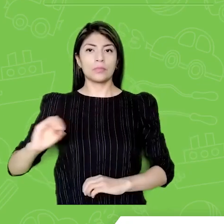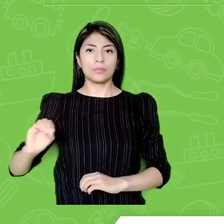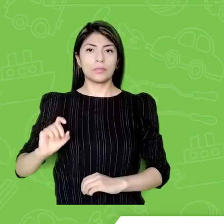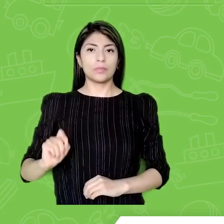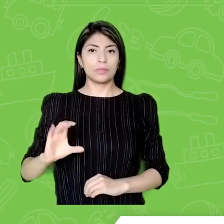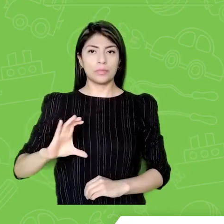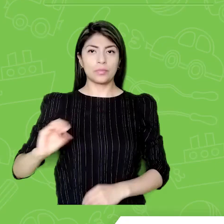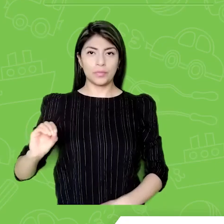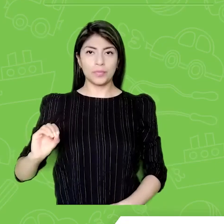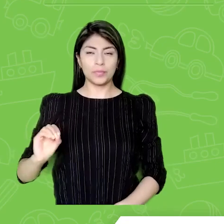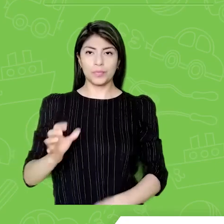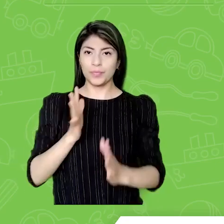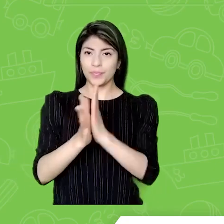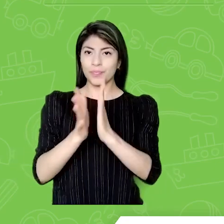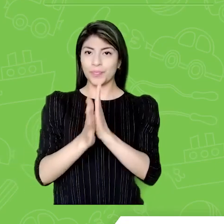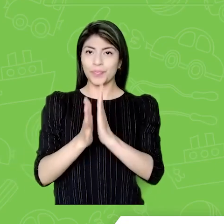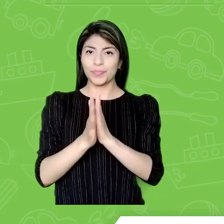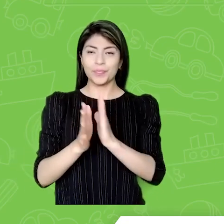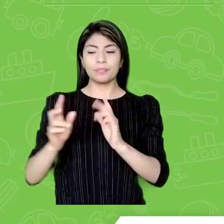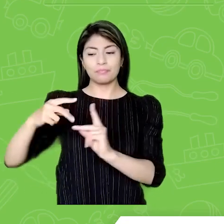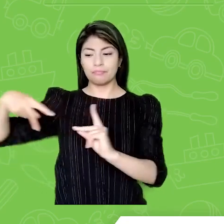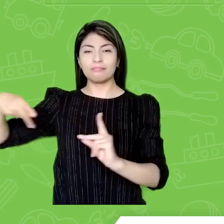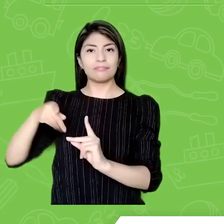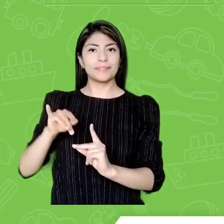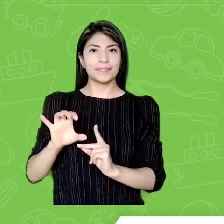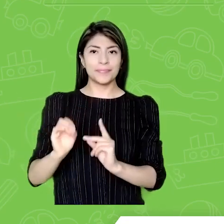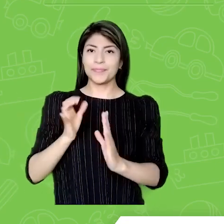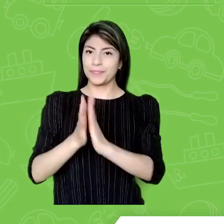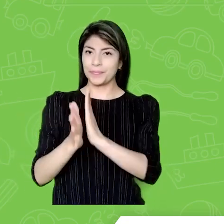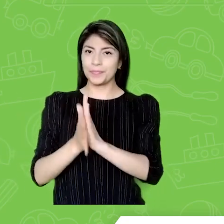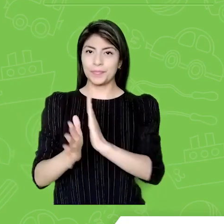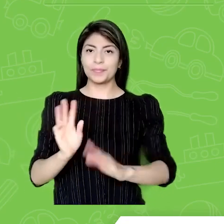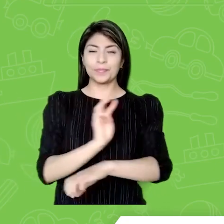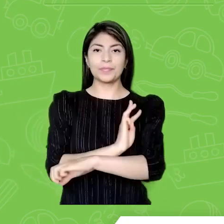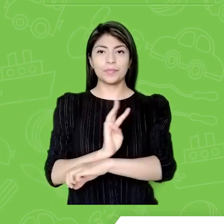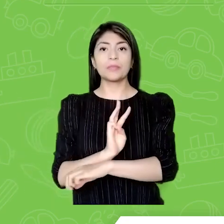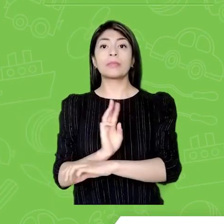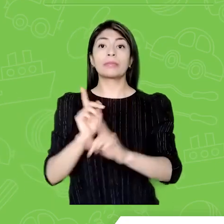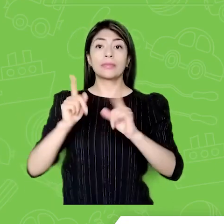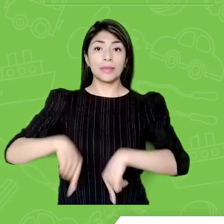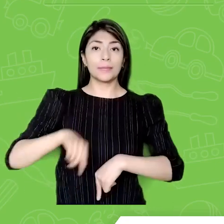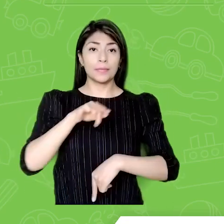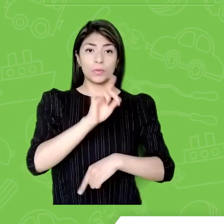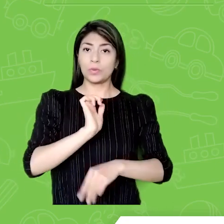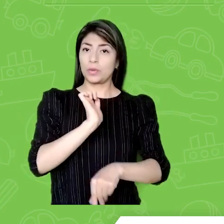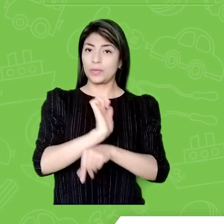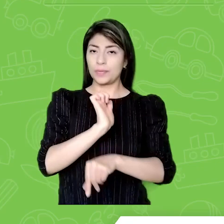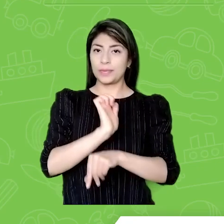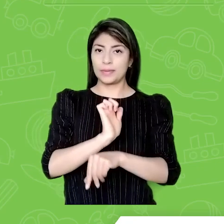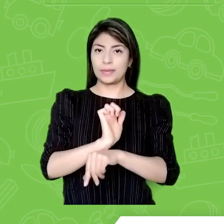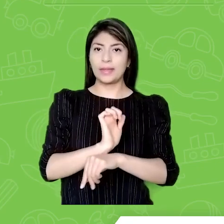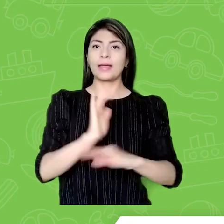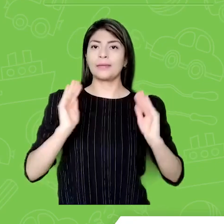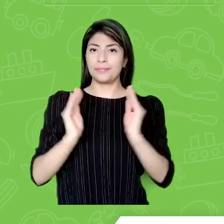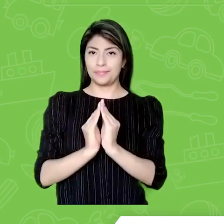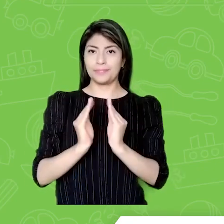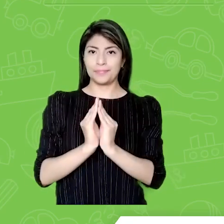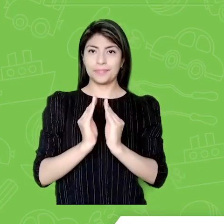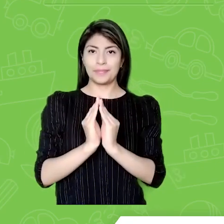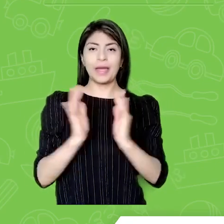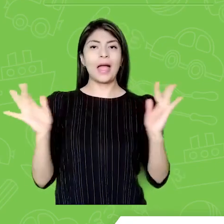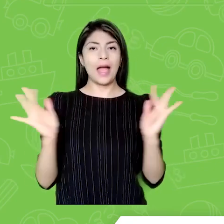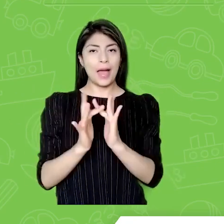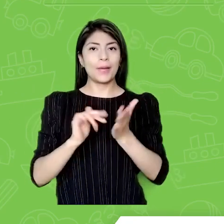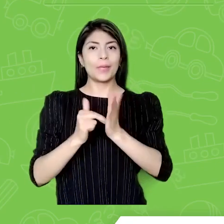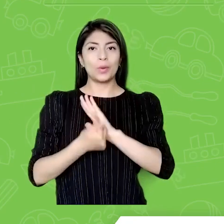www.cnsc.gov.co, enlace SIMO, en el sitio web de la entidad para la que se realiza este proceso de selección, en el sitio web del